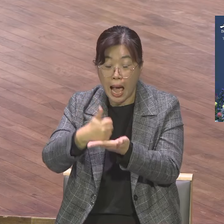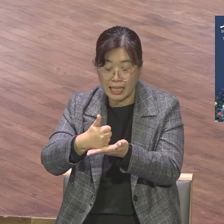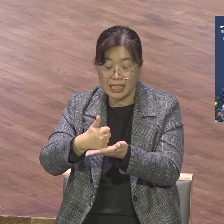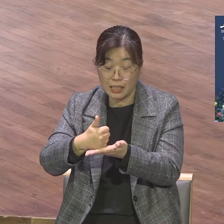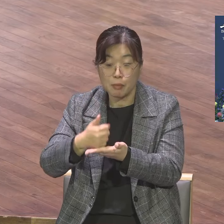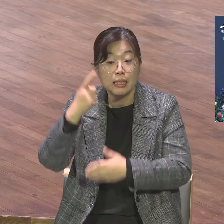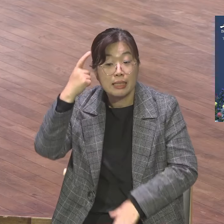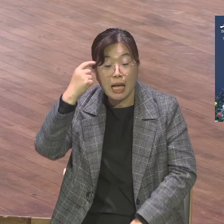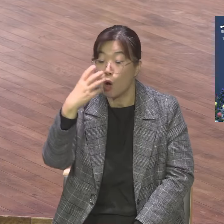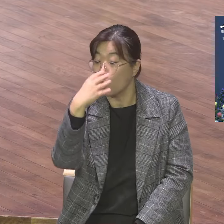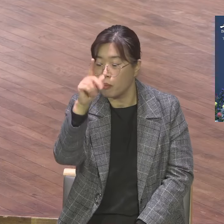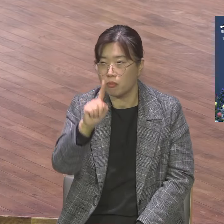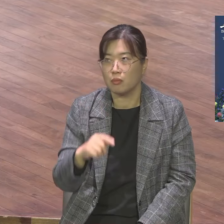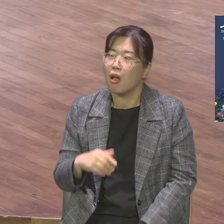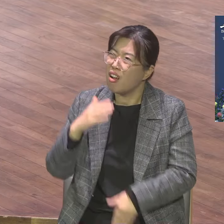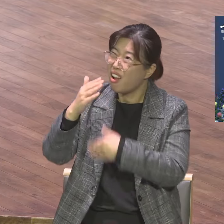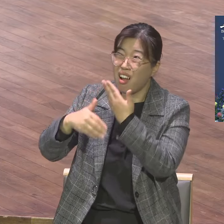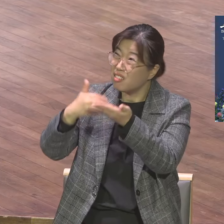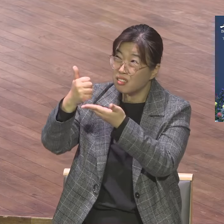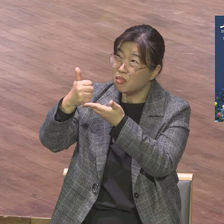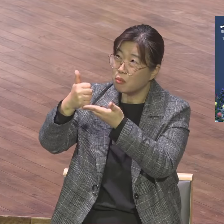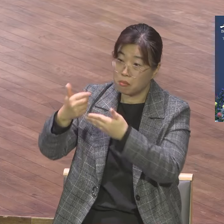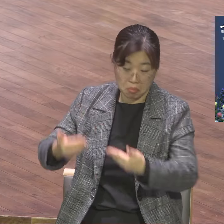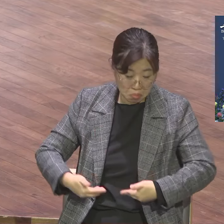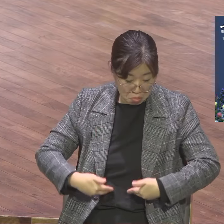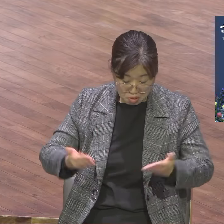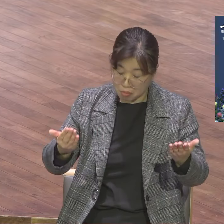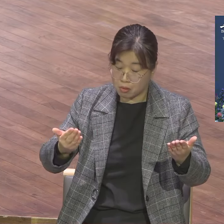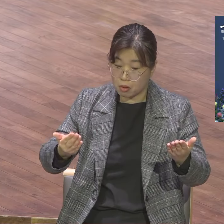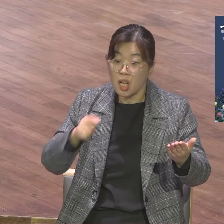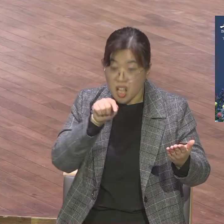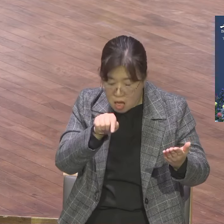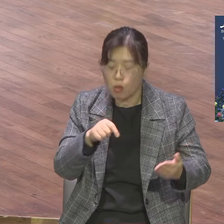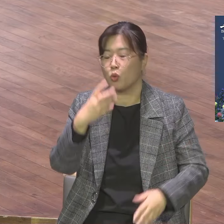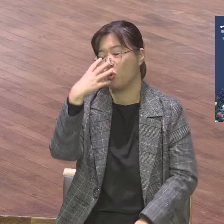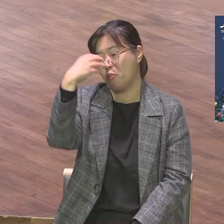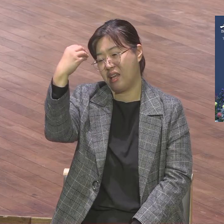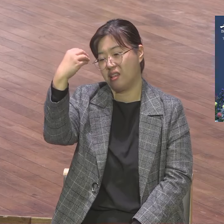하나님 없이도 살 수 있다라는 겁니다. 그 제일 교만, 성경이 말하는